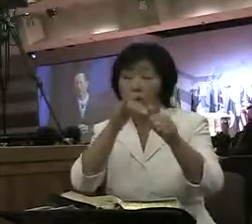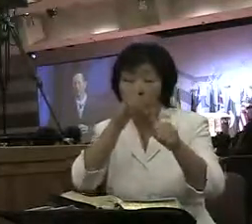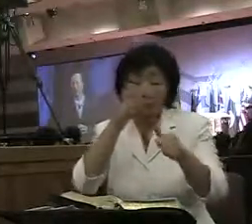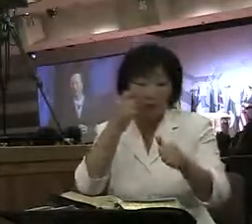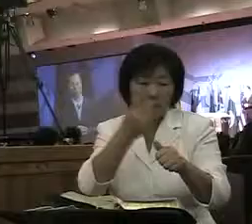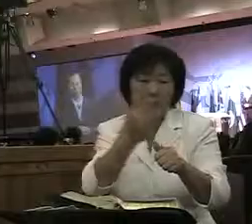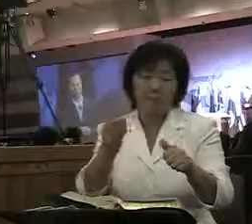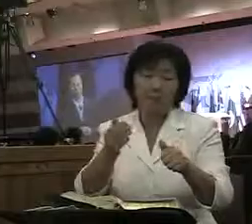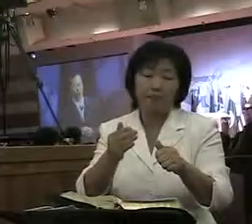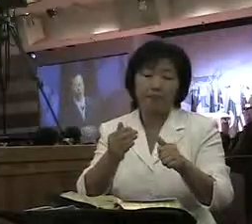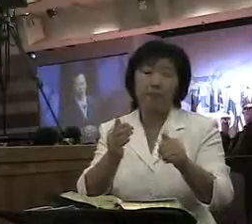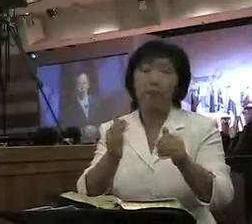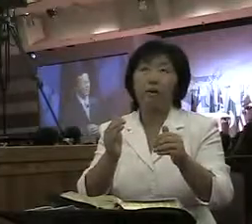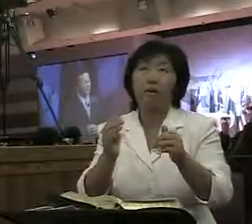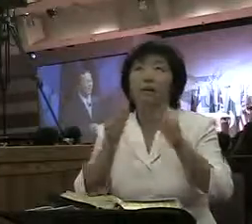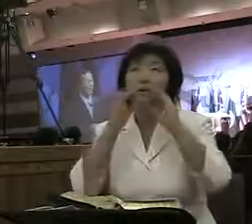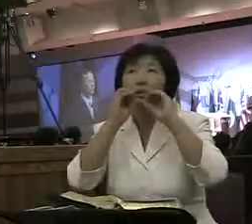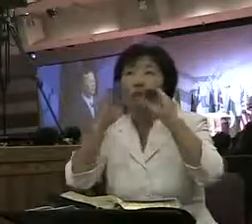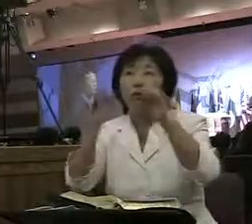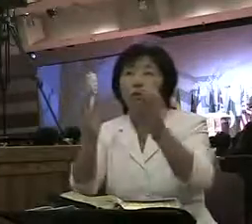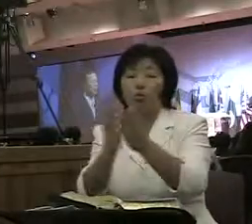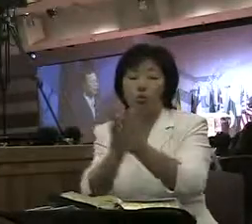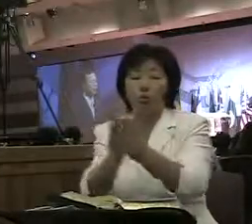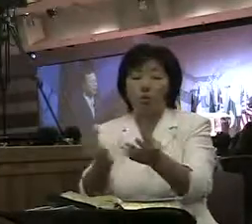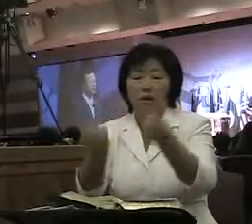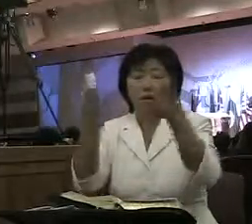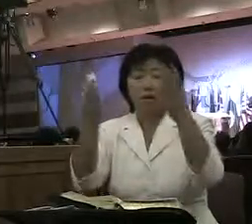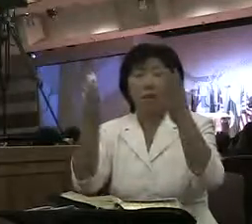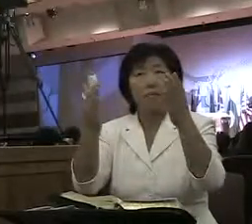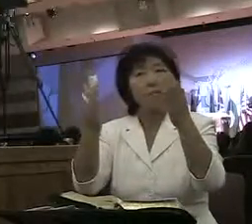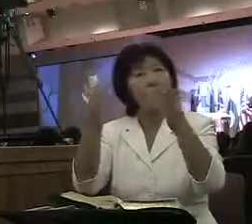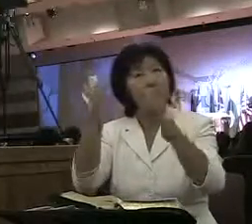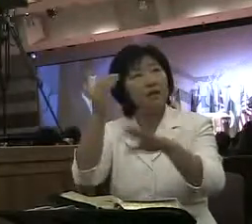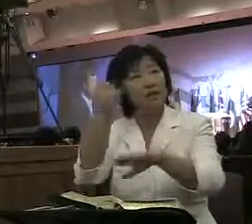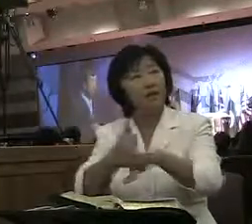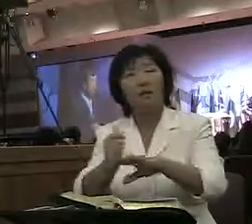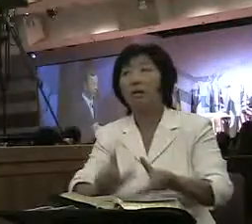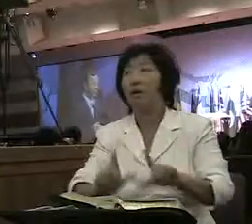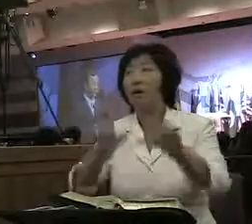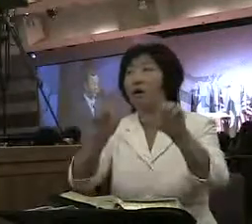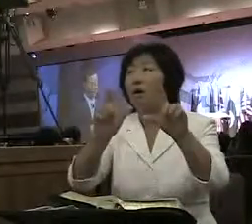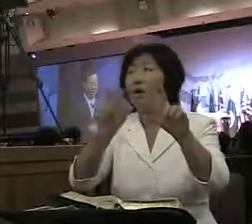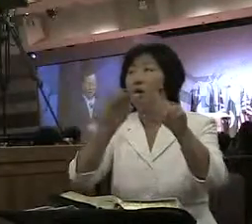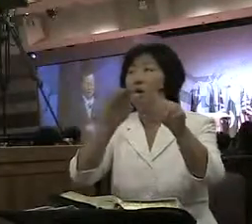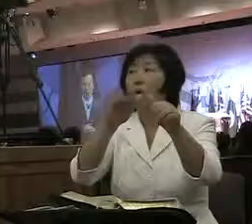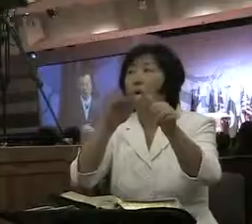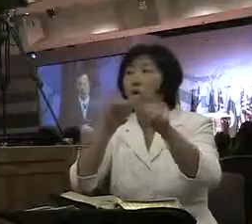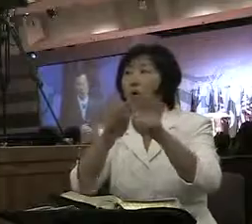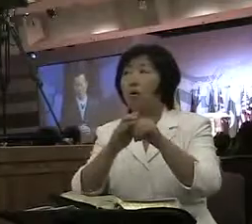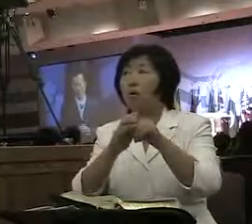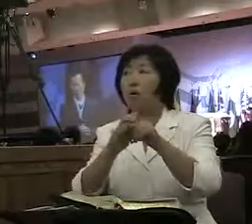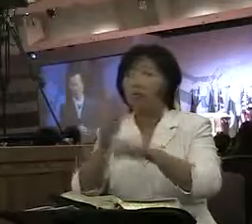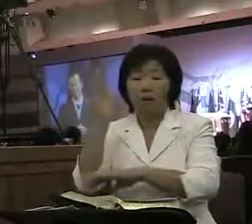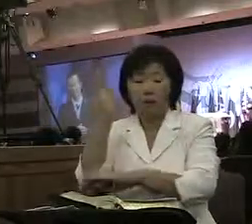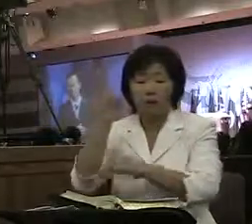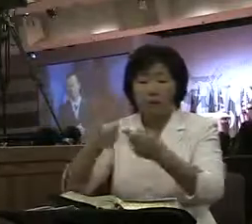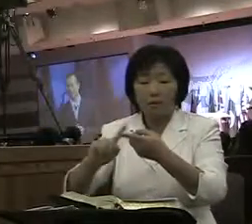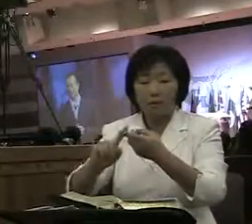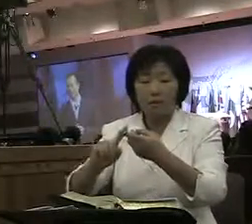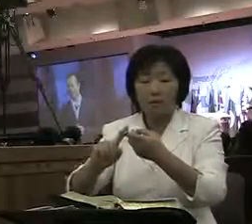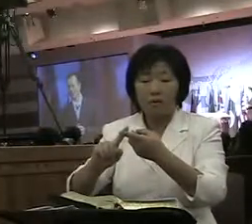선교 축제를 마감하는 오늘 헌신의 광장에서 저는 컬링에 대해 여러분들과 함께 말씀을 상고하고 싶어요.